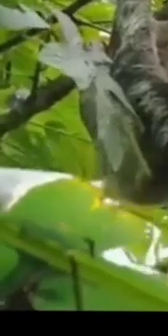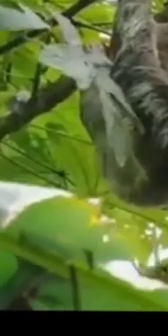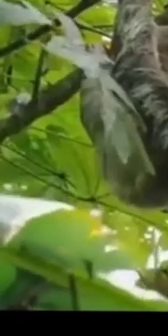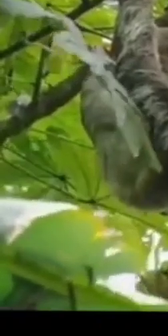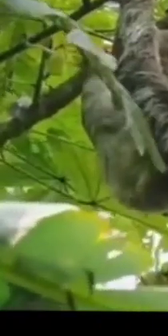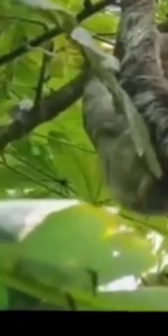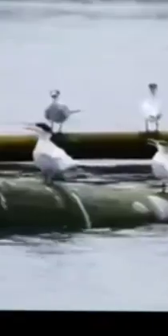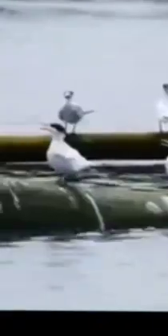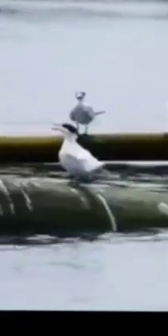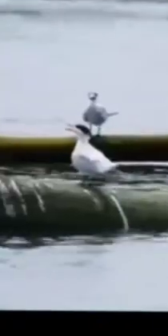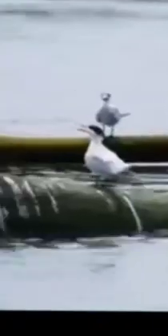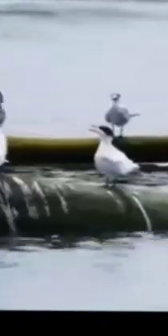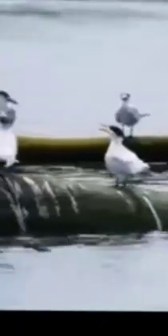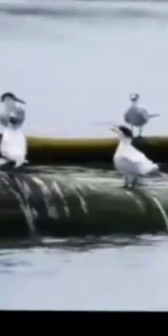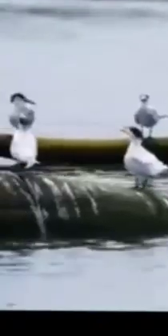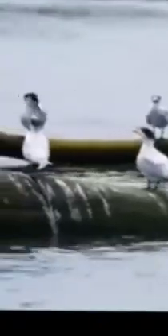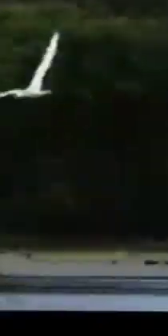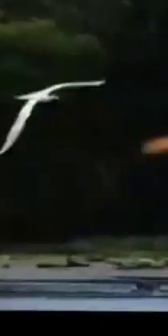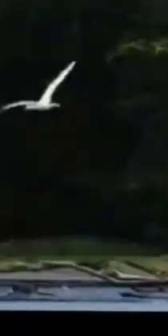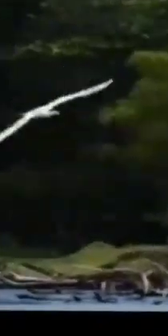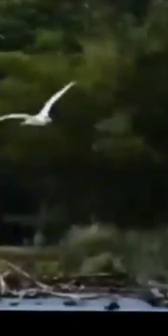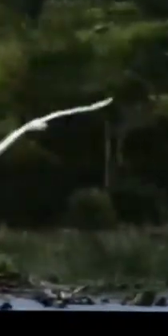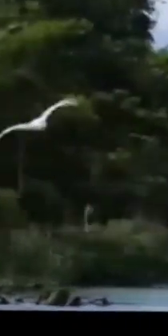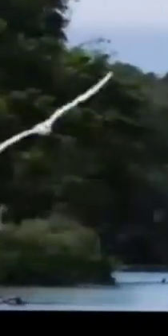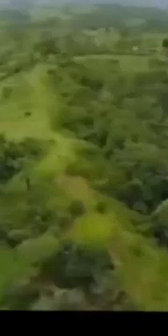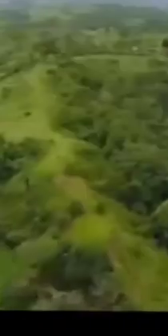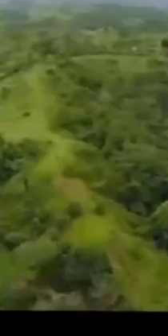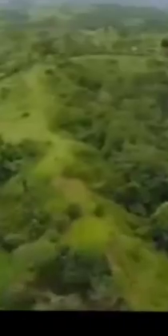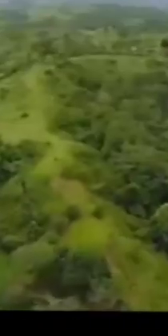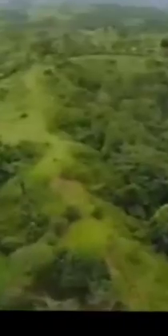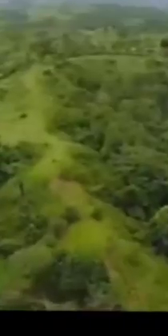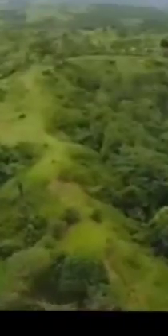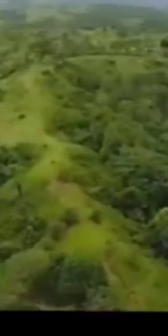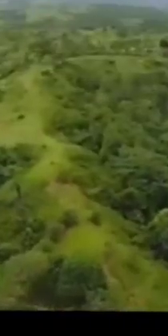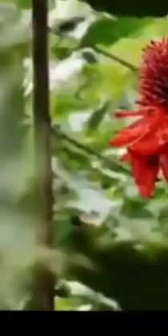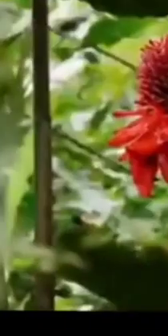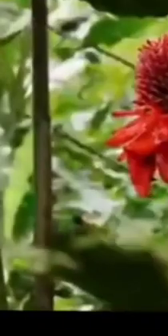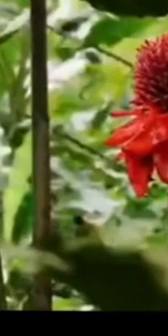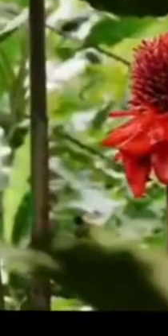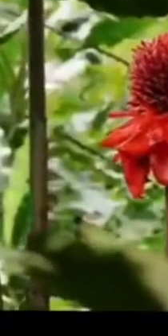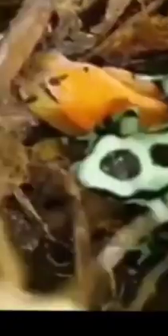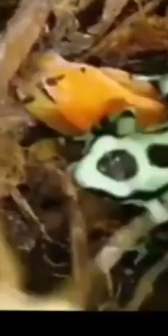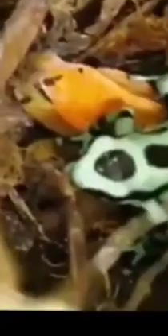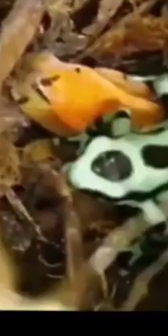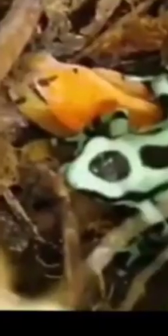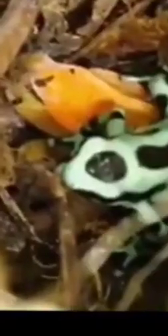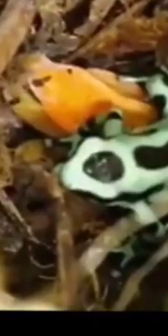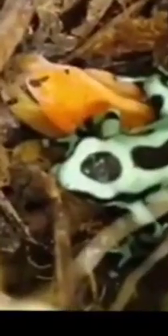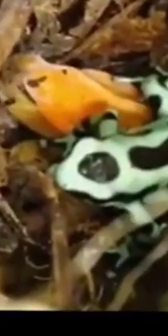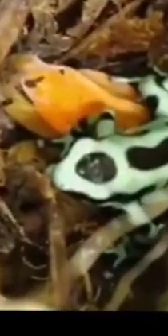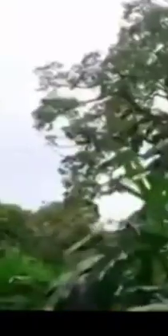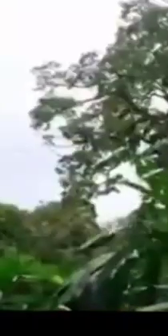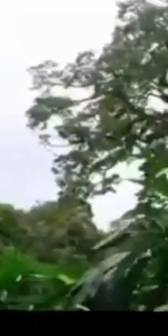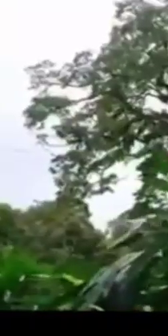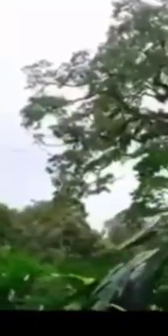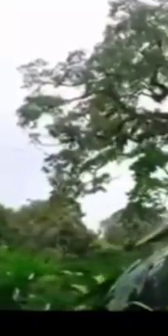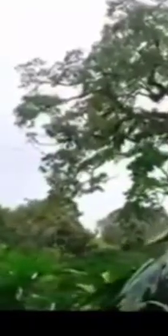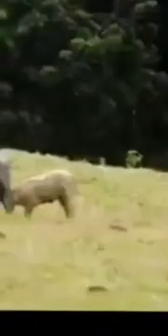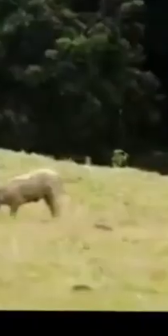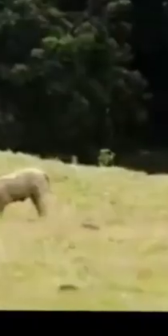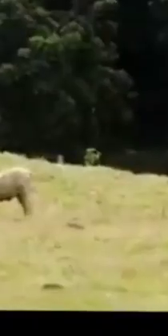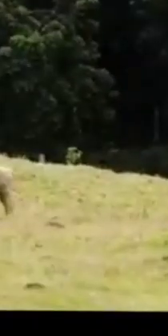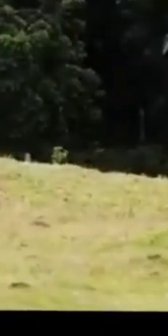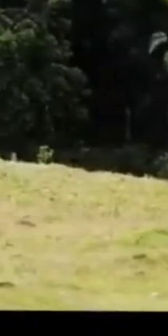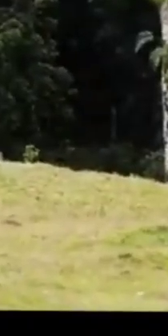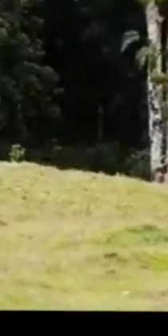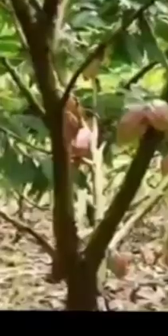cuna de biodiversidad y hermosos destinos naturales la flora y fauna Tropical que alberga nuestra región es un